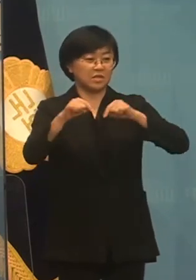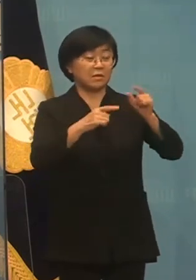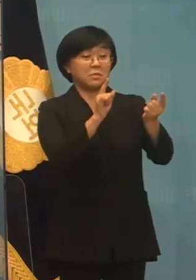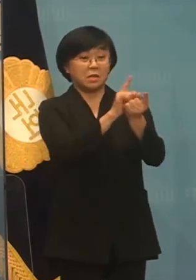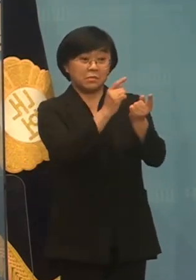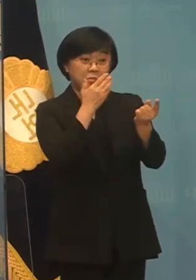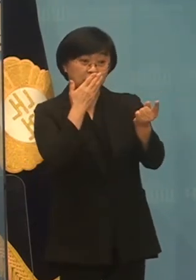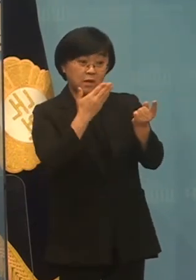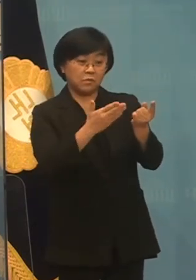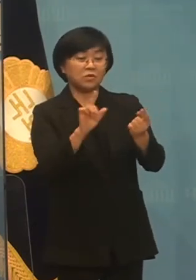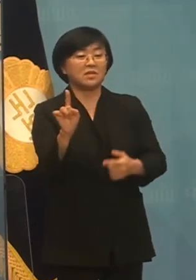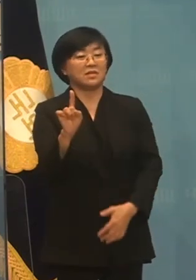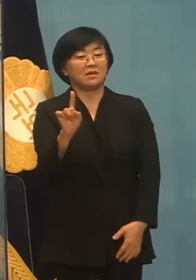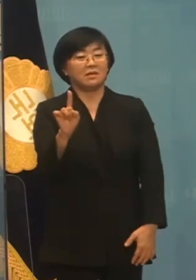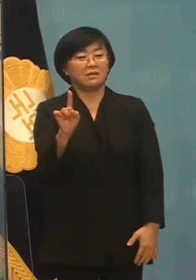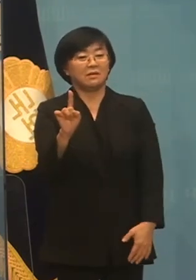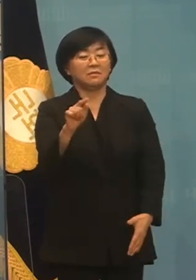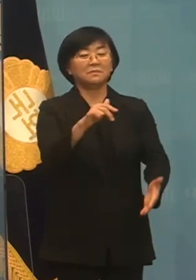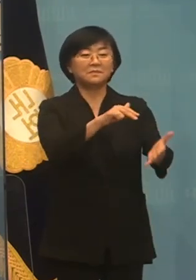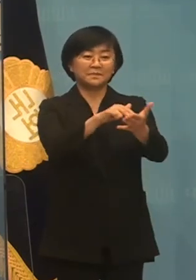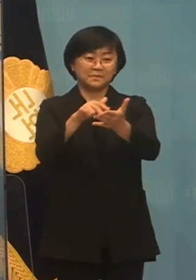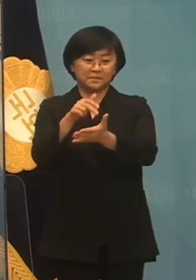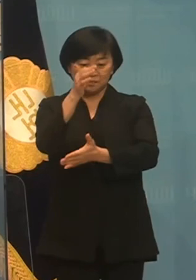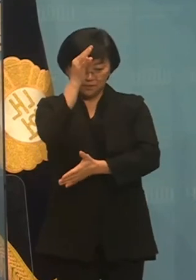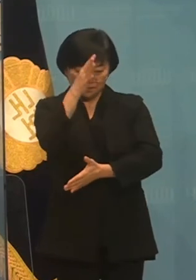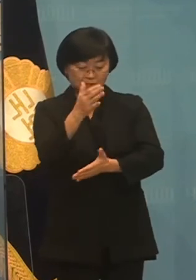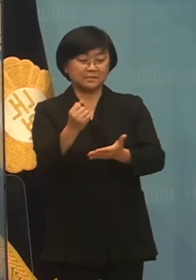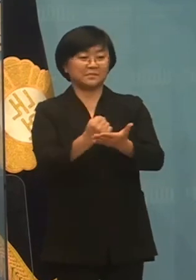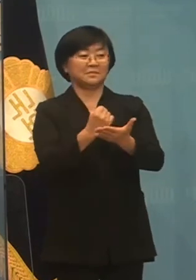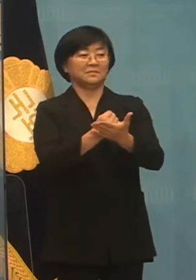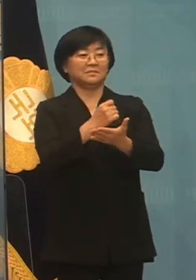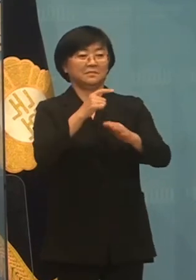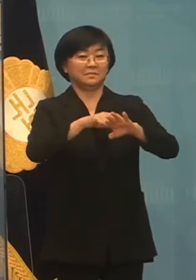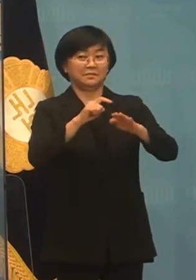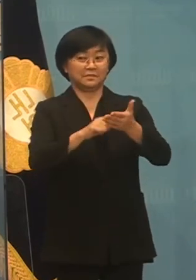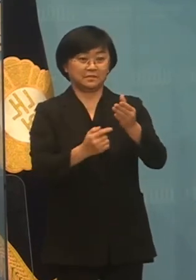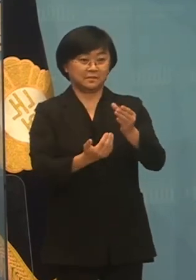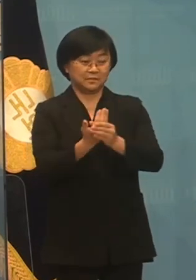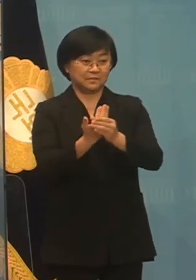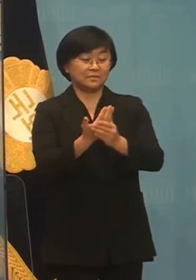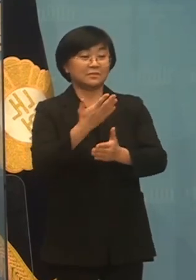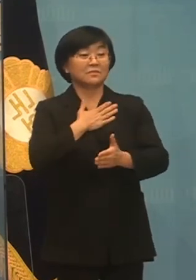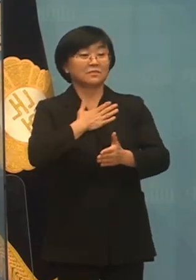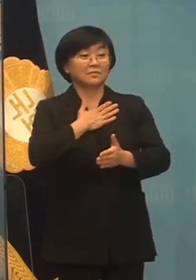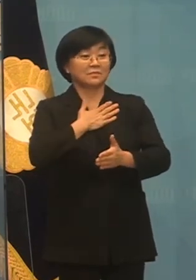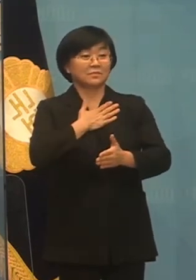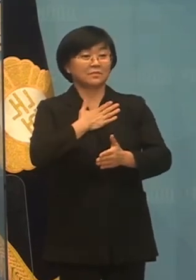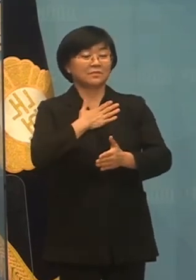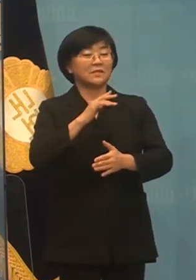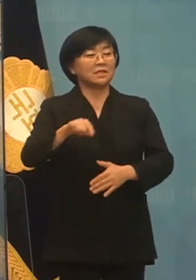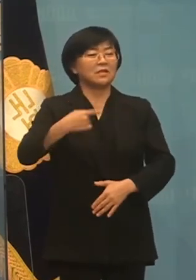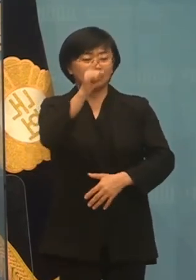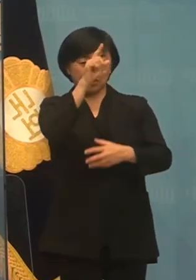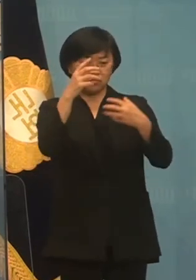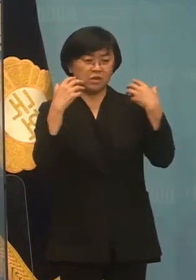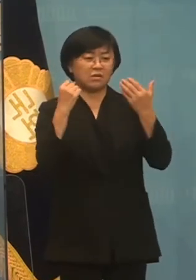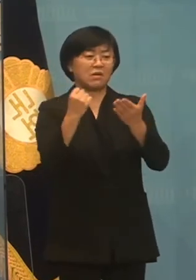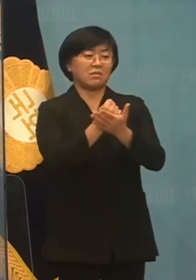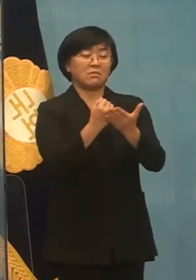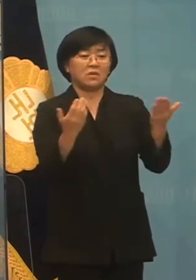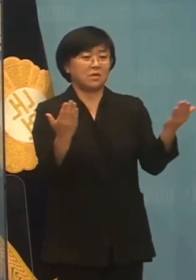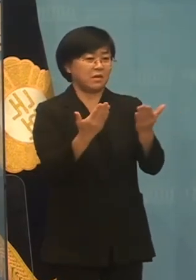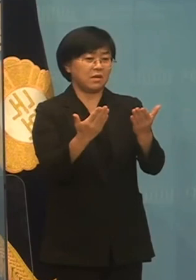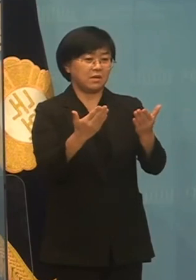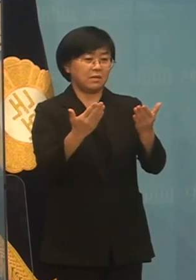만날 수 있었으면 어땠을까 하는 미안하고 안타까운 마음이 들었습니다. 저는 적어도 다음 정부는 이런 안타까운